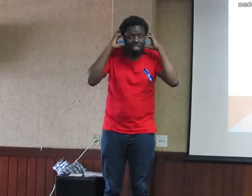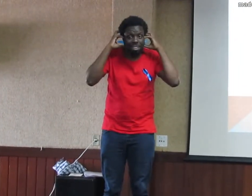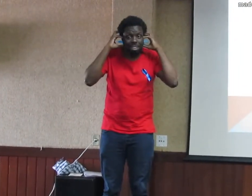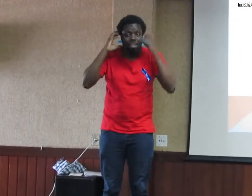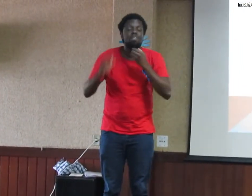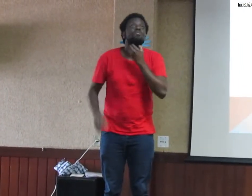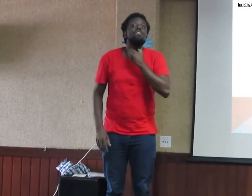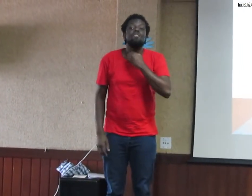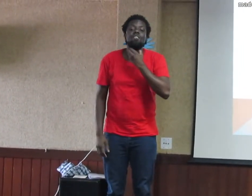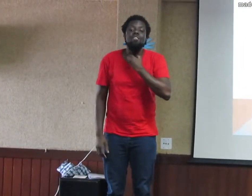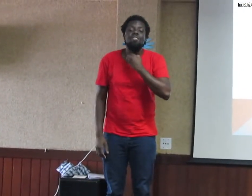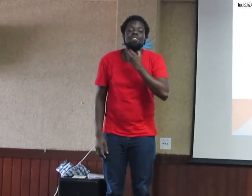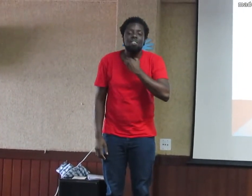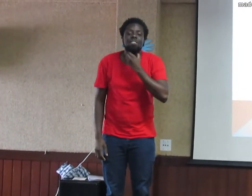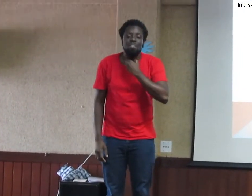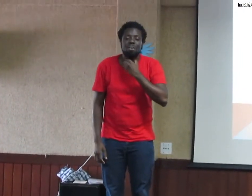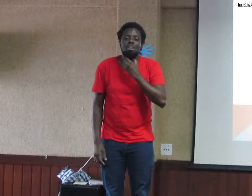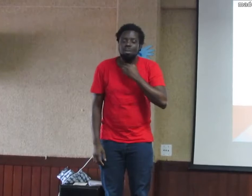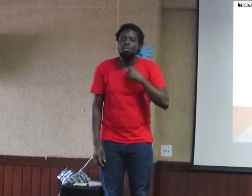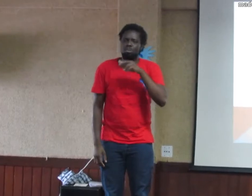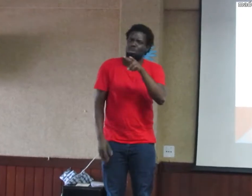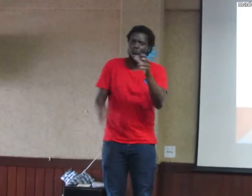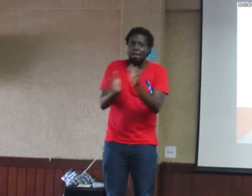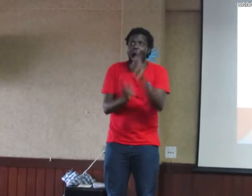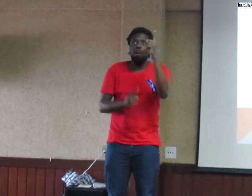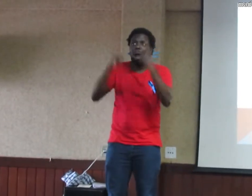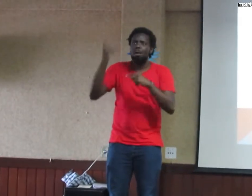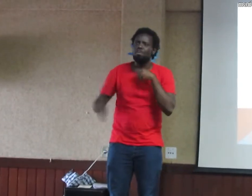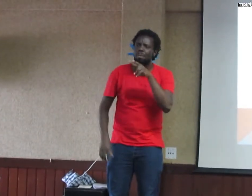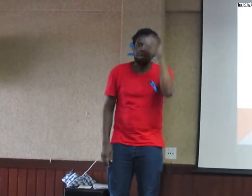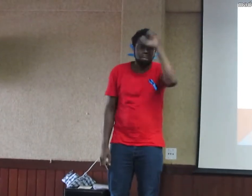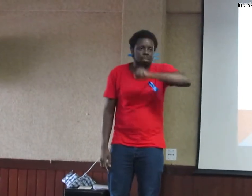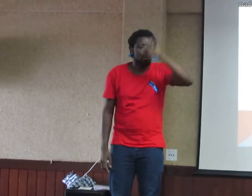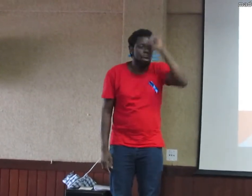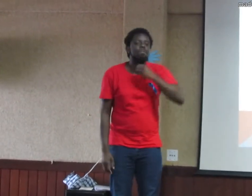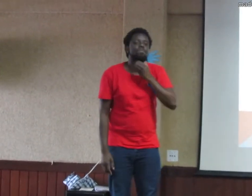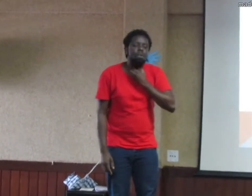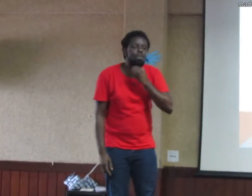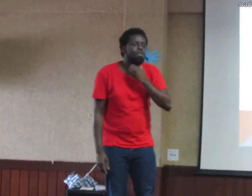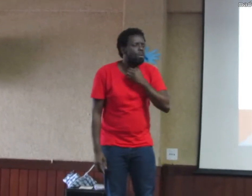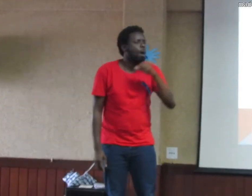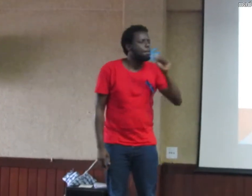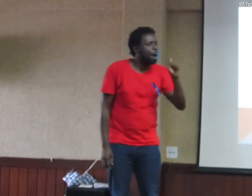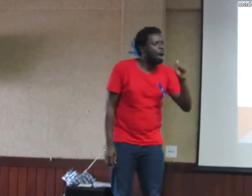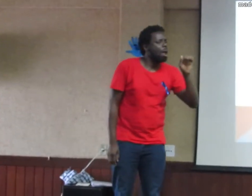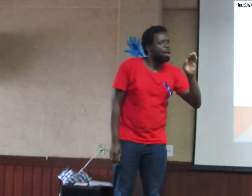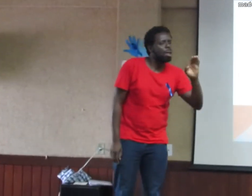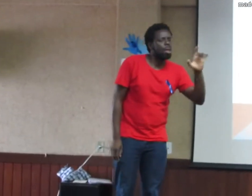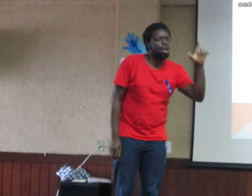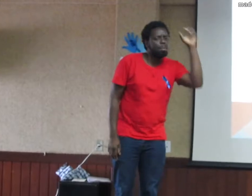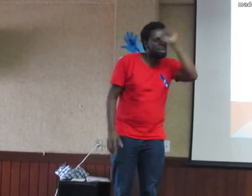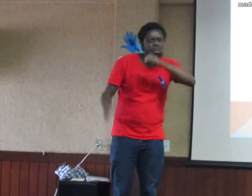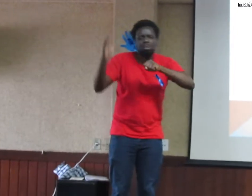Quando eu cheguei lá, com atendimento fonológico, eu vi muitos deficientes